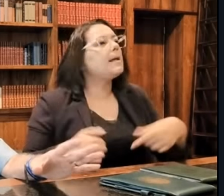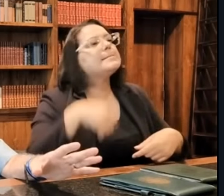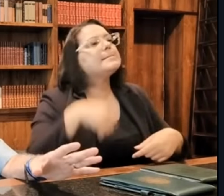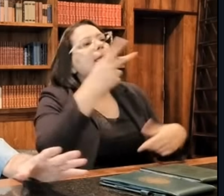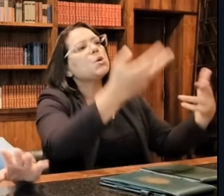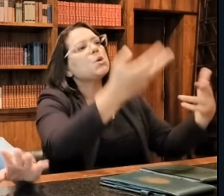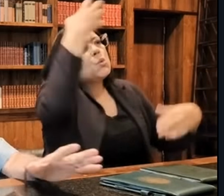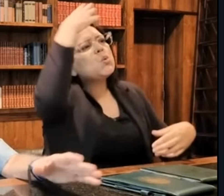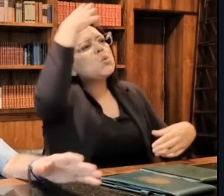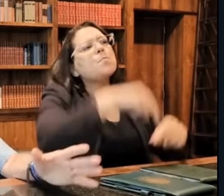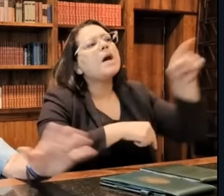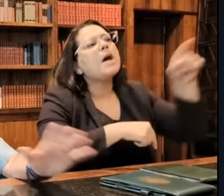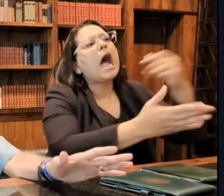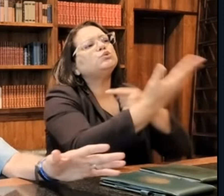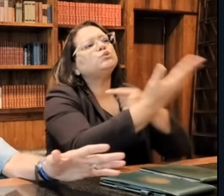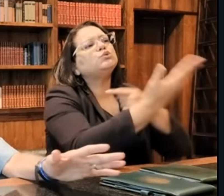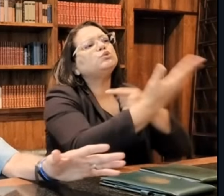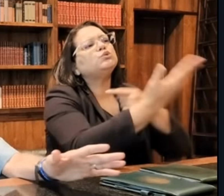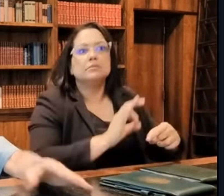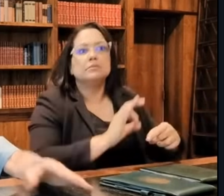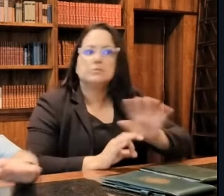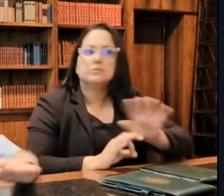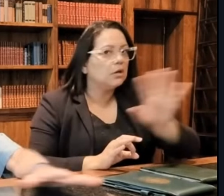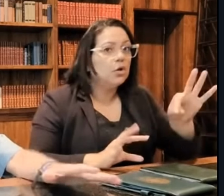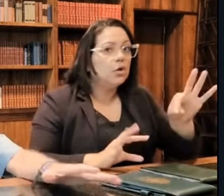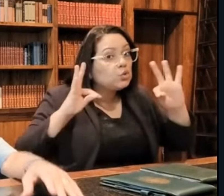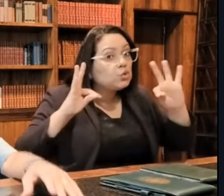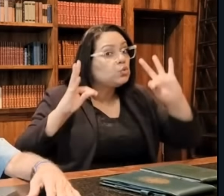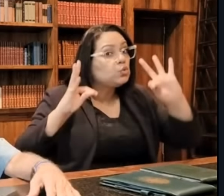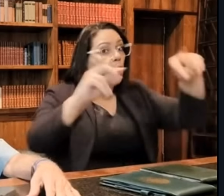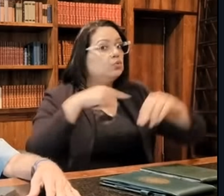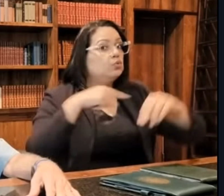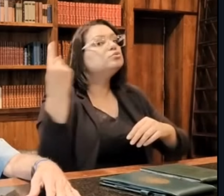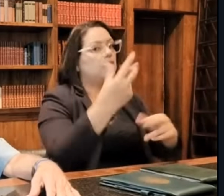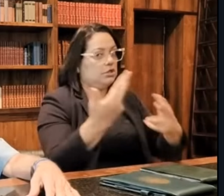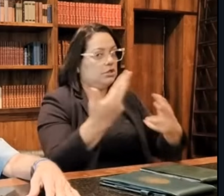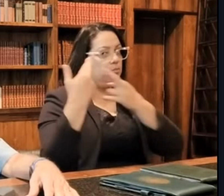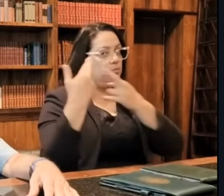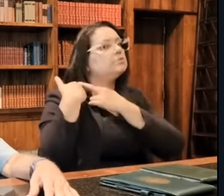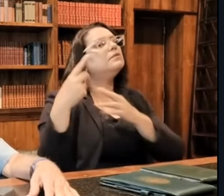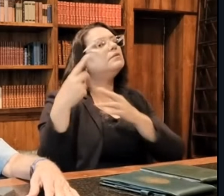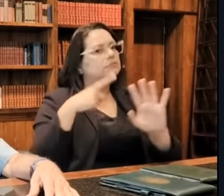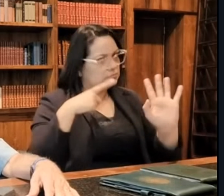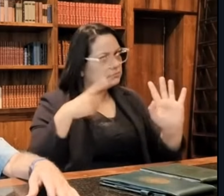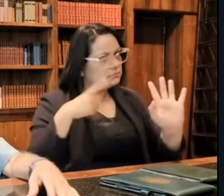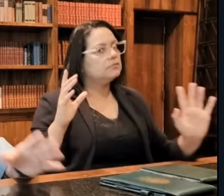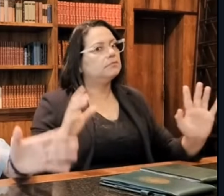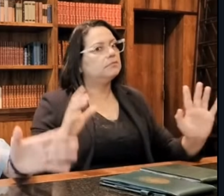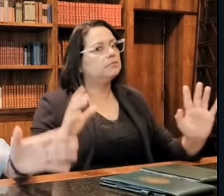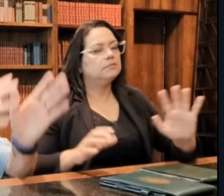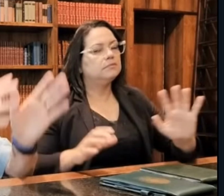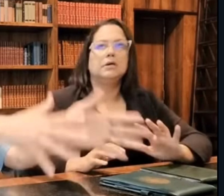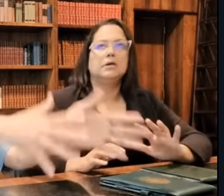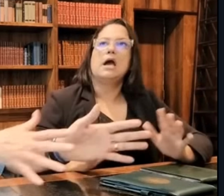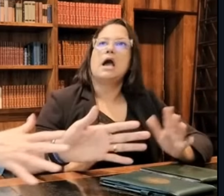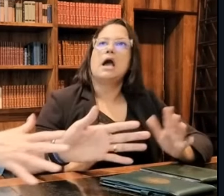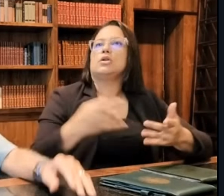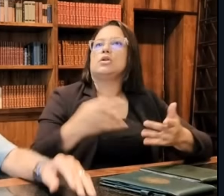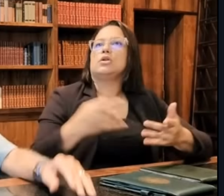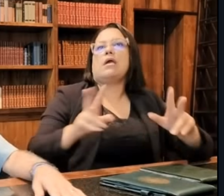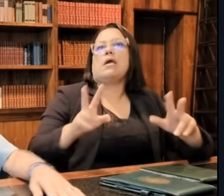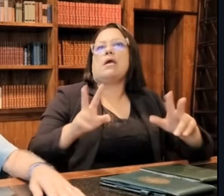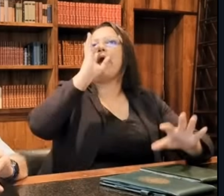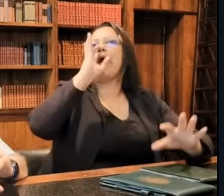nós, sem exceção, somos responsáveis. Todos nós somos responsáveis. Não é o caso de ficar atacando